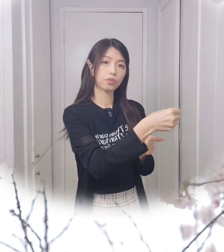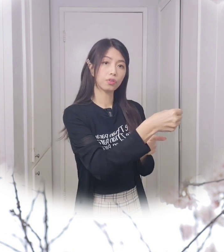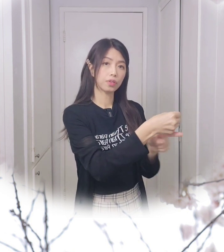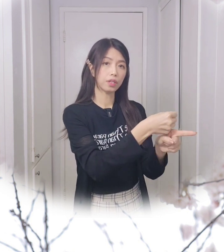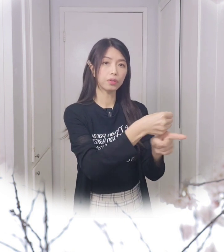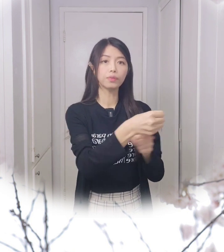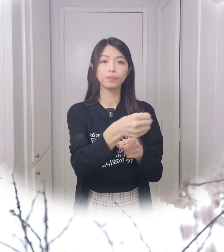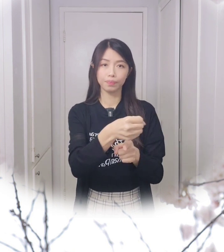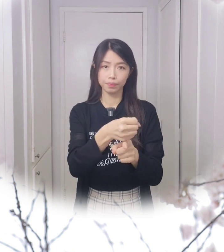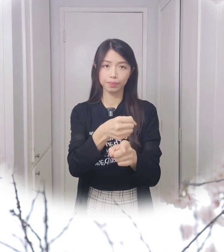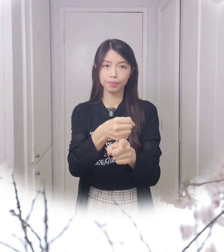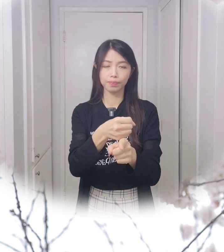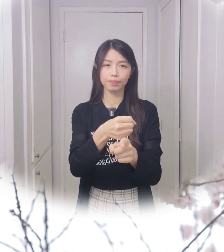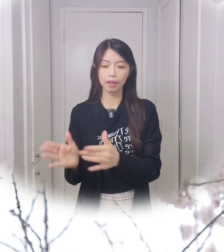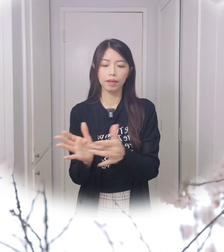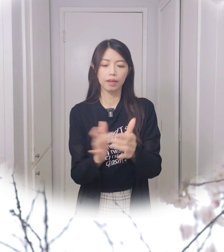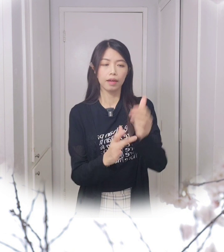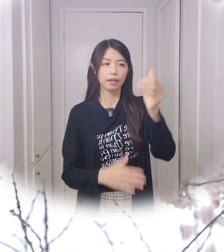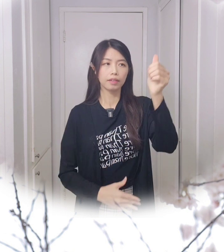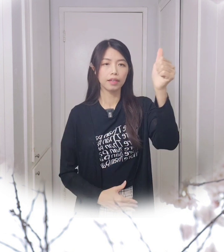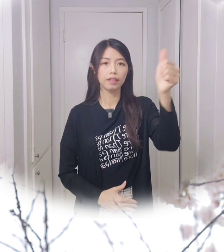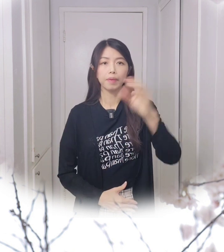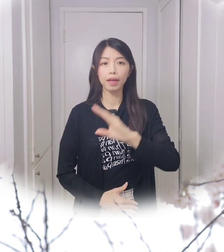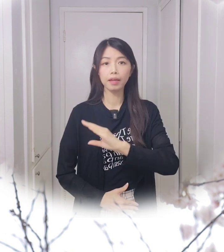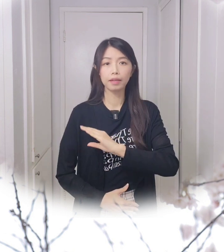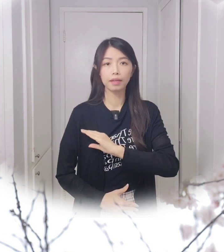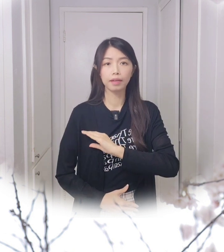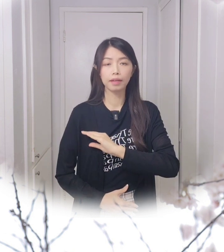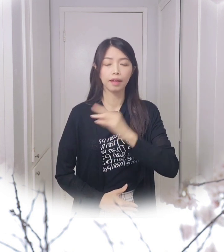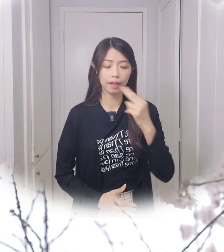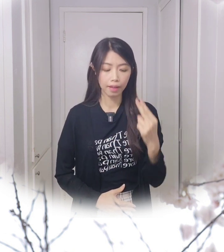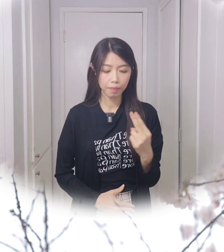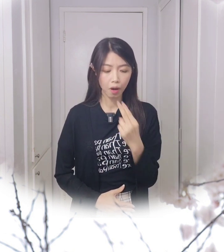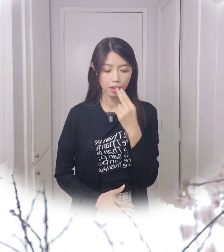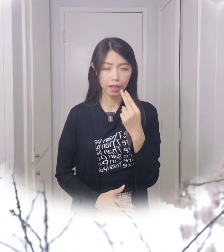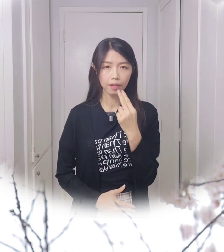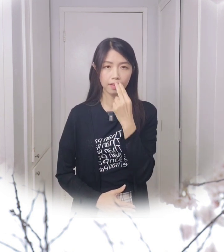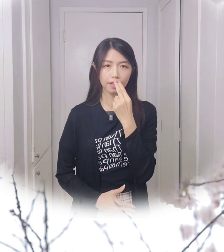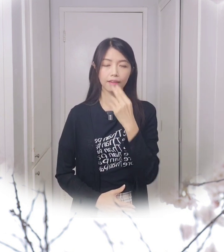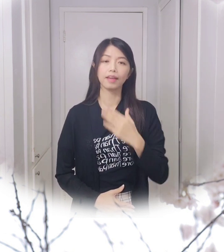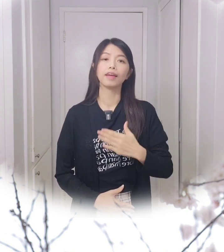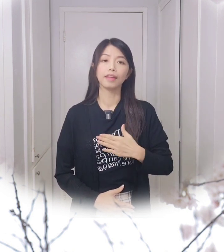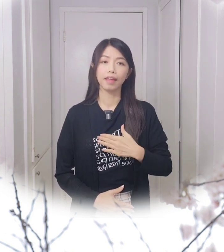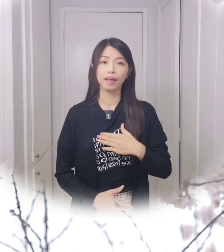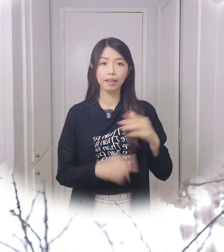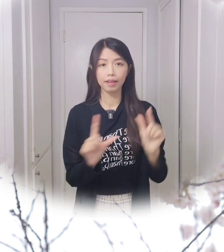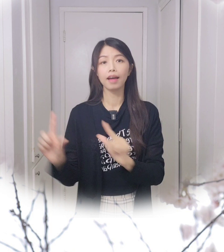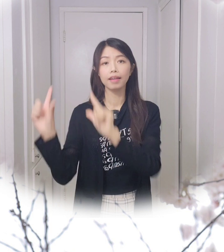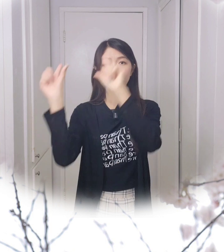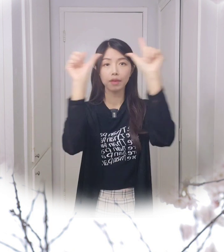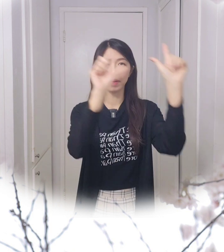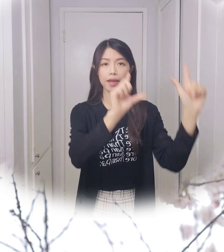이유 이유 그 이름의 생명이 내